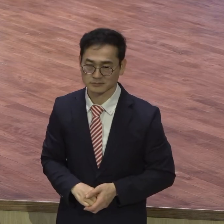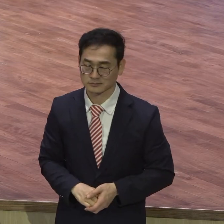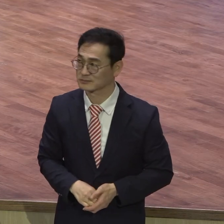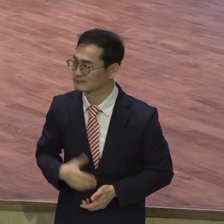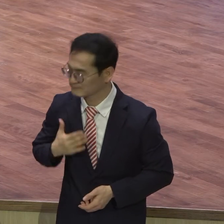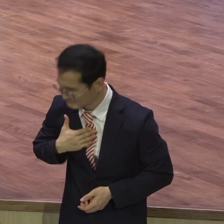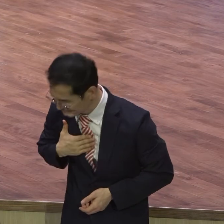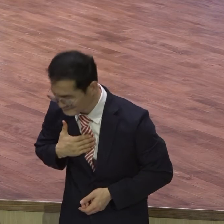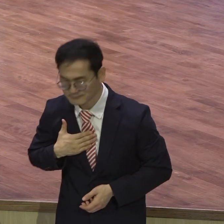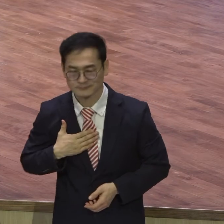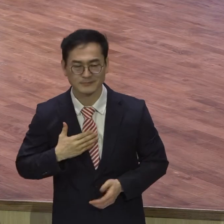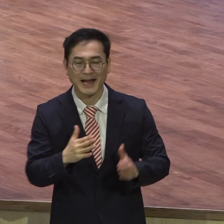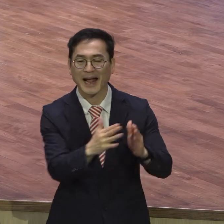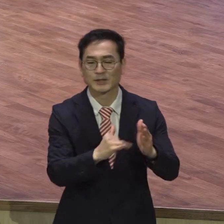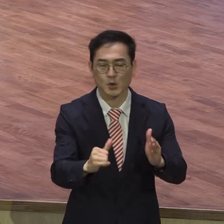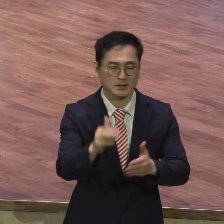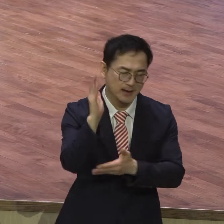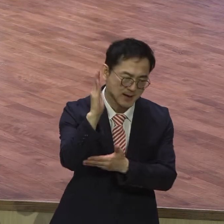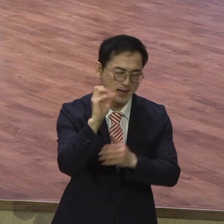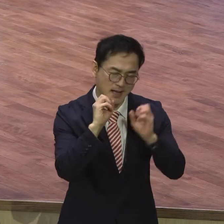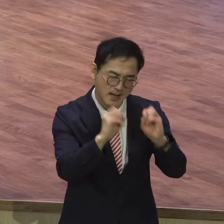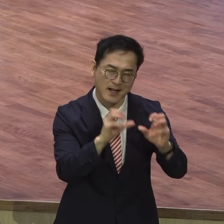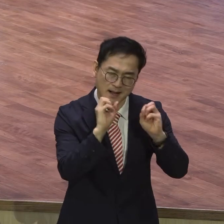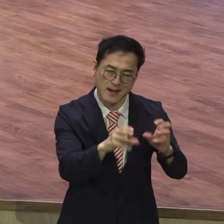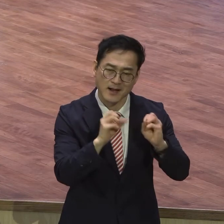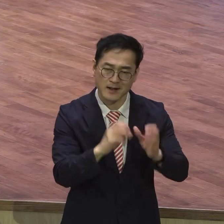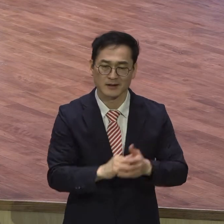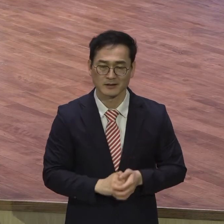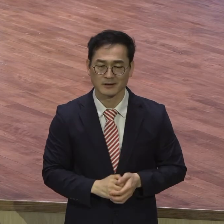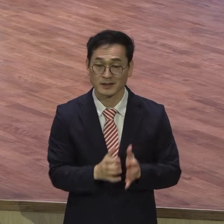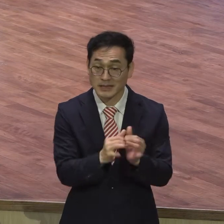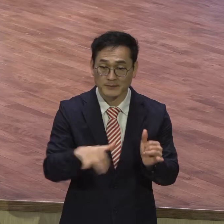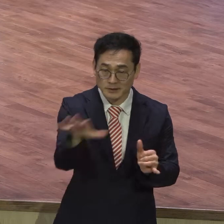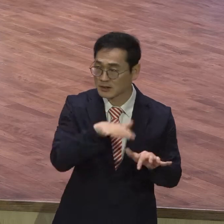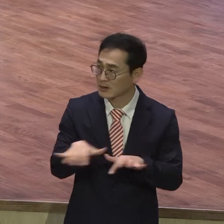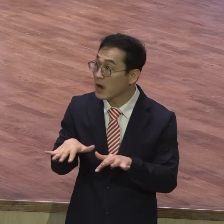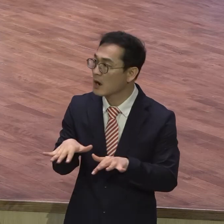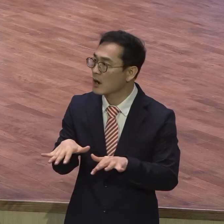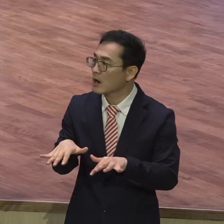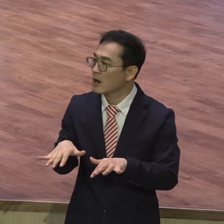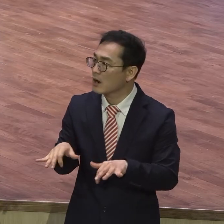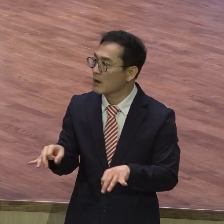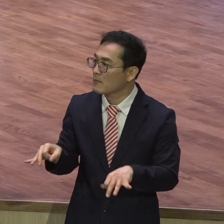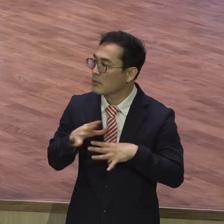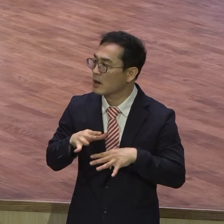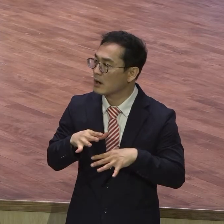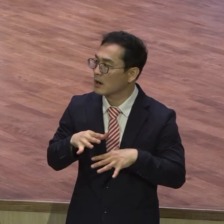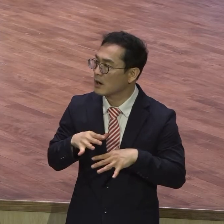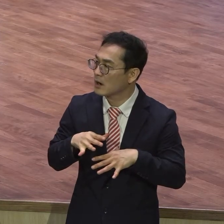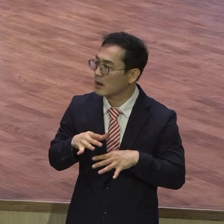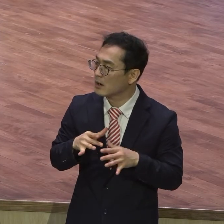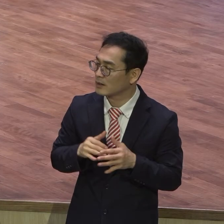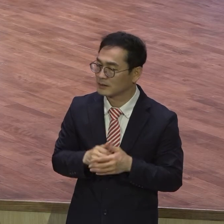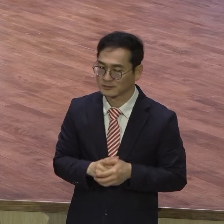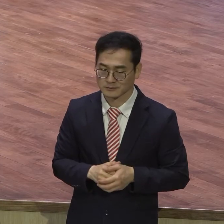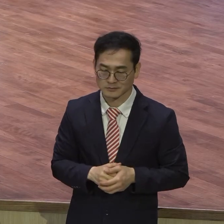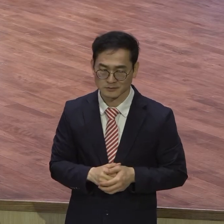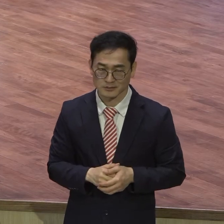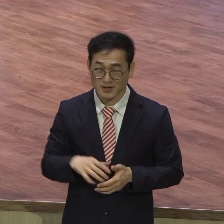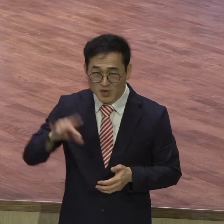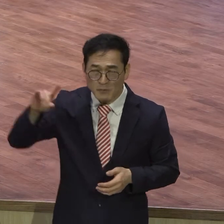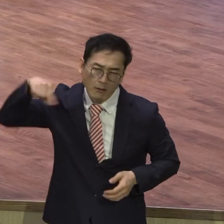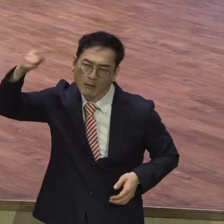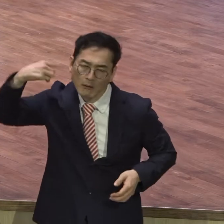큰일을 행하신지를 대가볼리에 전파하니 모든 사람에게 놀랍게 얘기더라 미쳐가지고